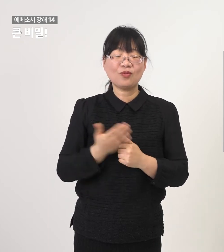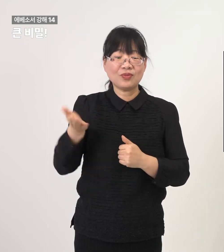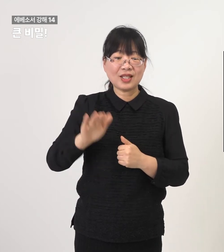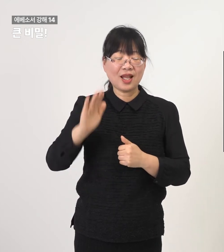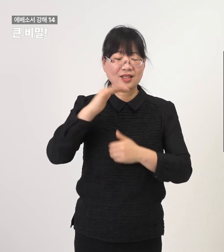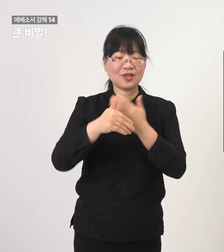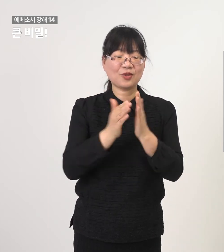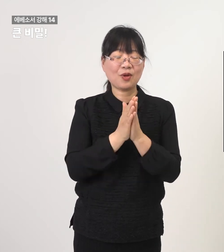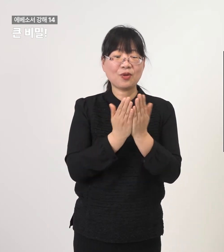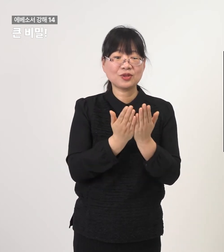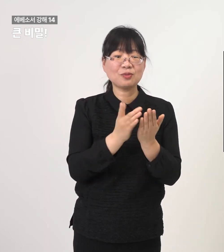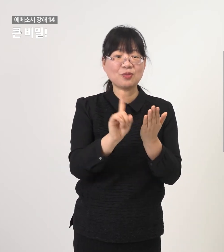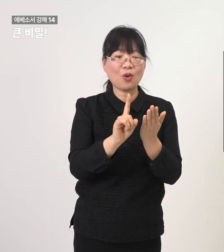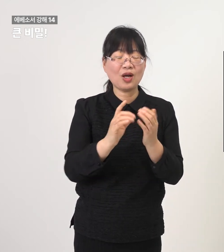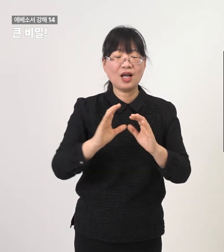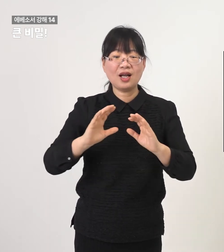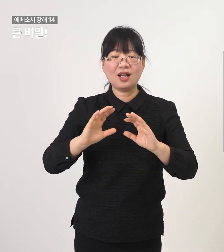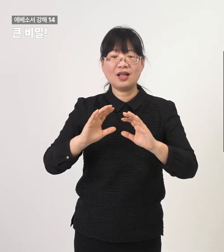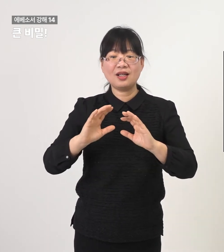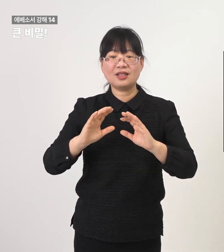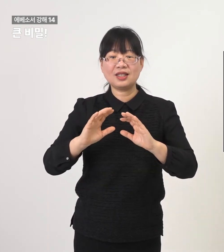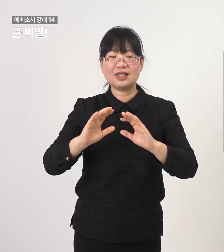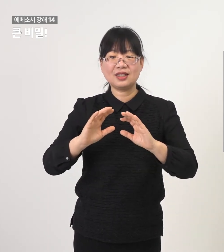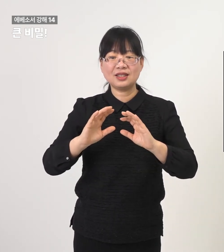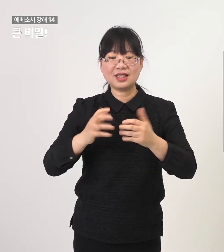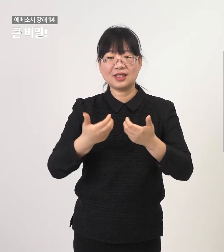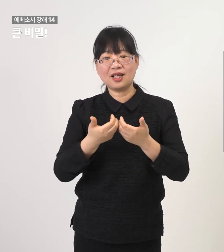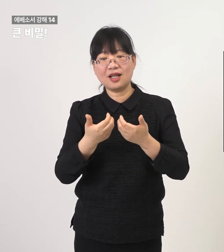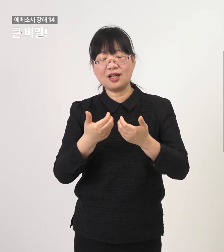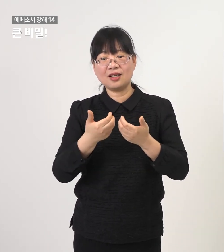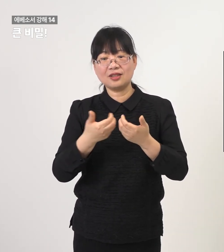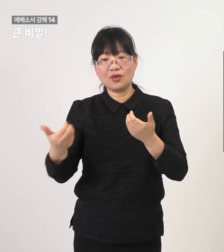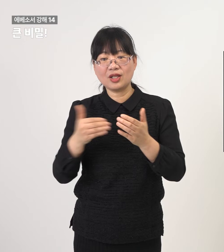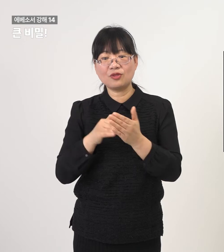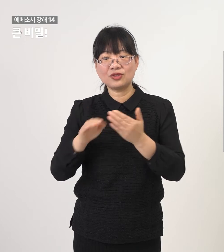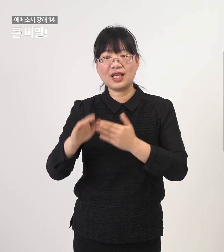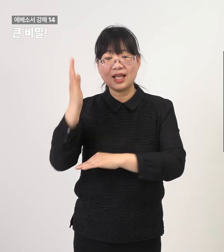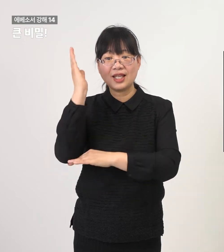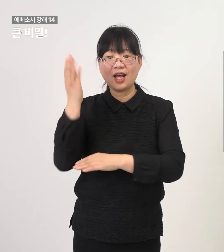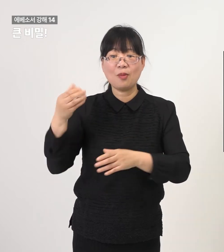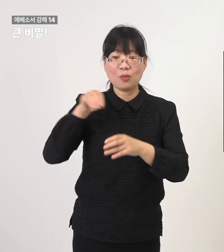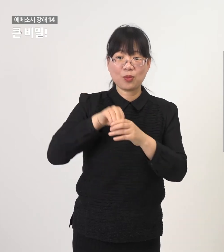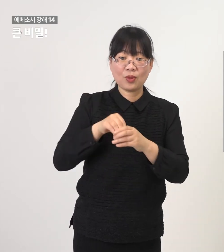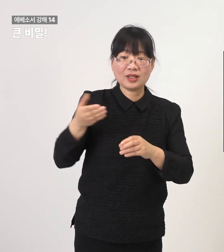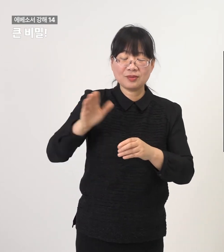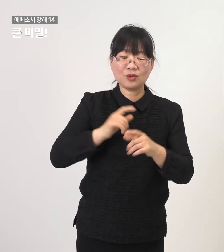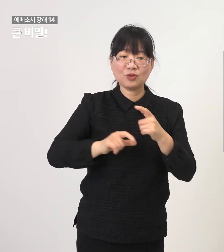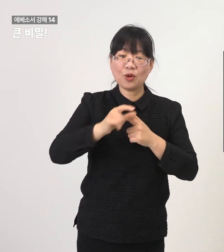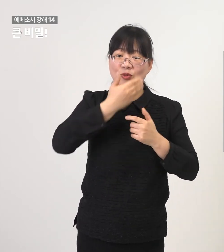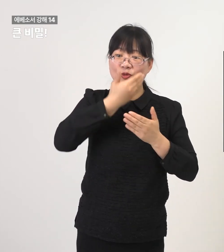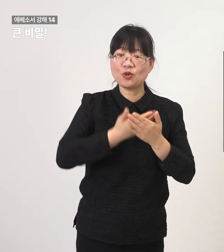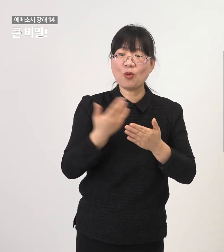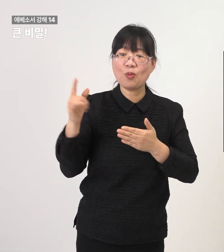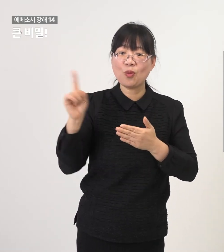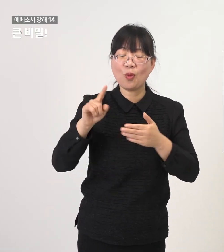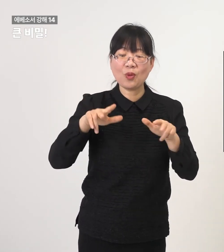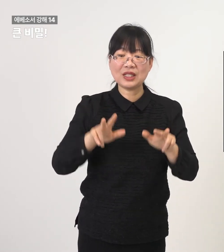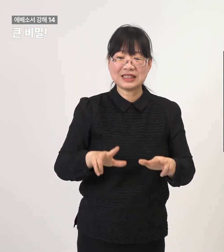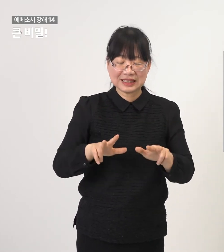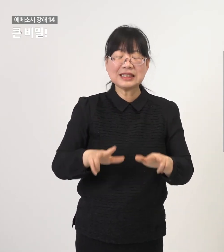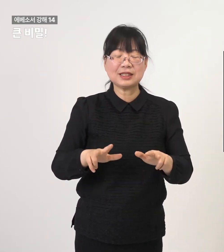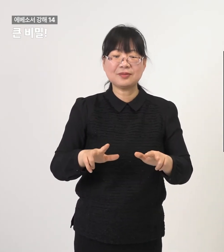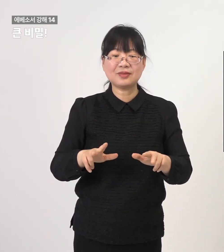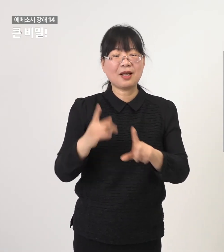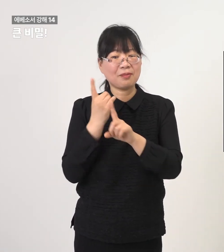뜻밖에도 내세 이야기도 당연히 포함되어 있지만 더 중요한 것은 항상 일상과